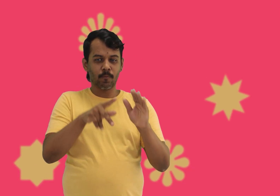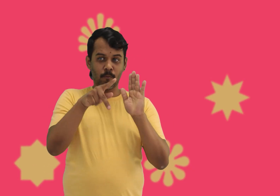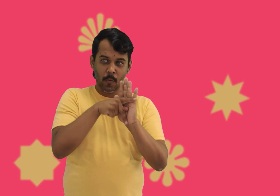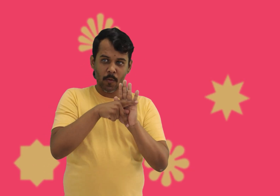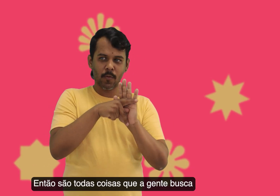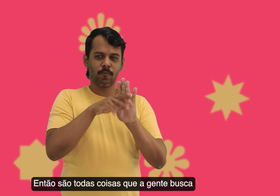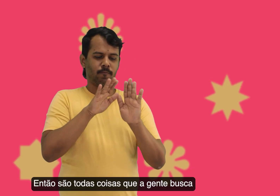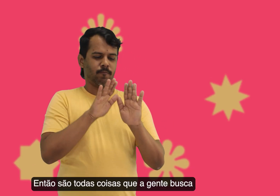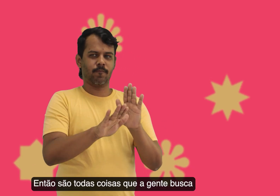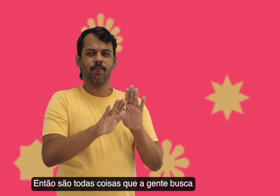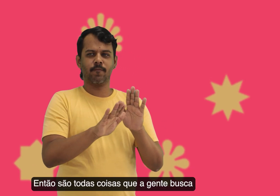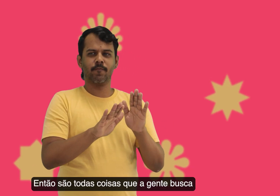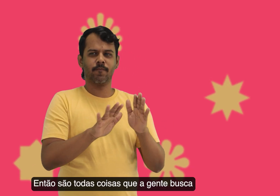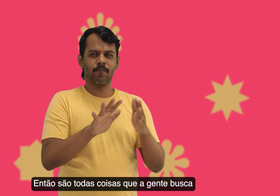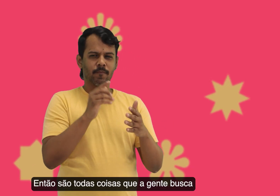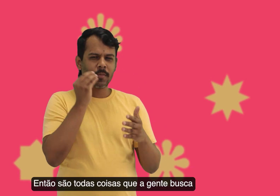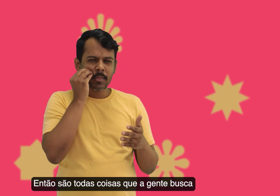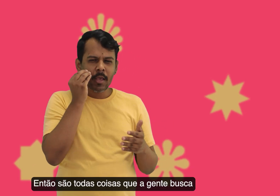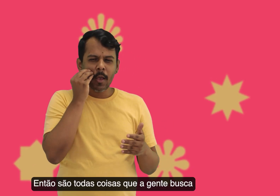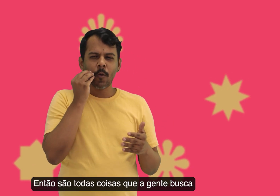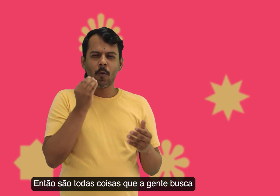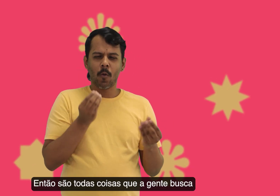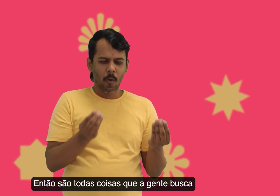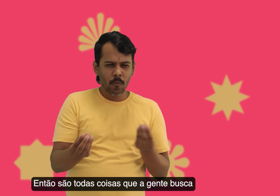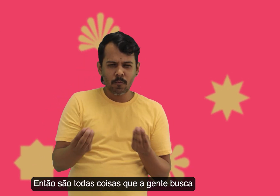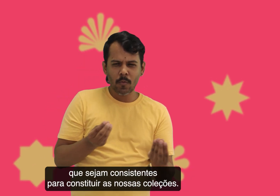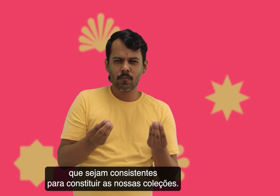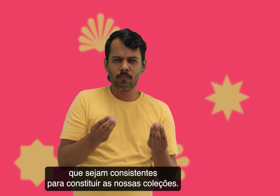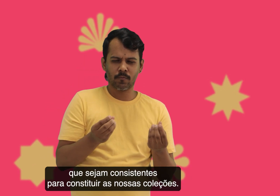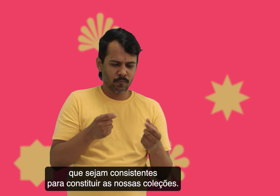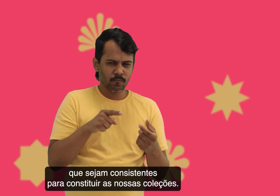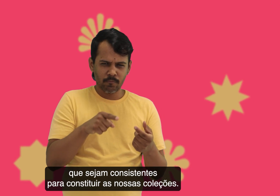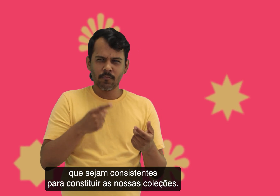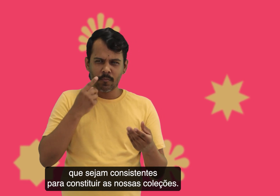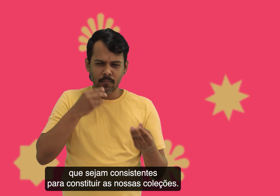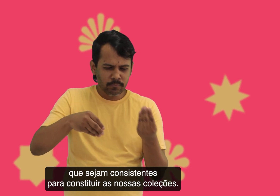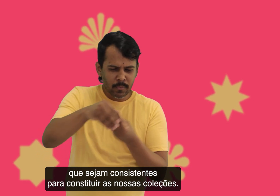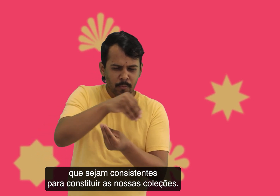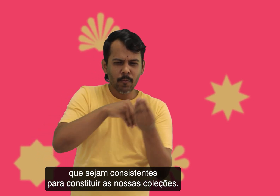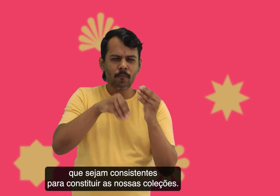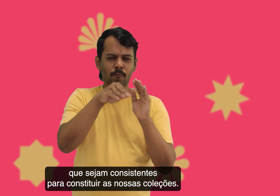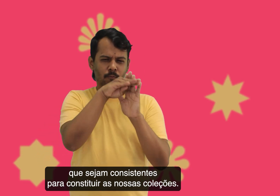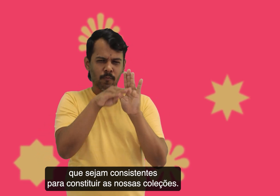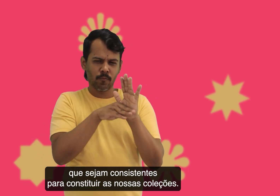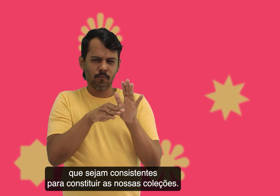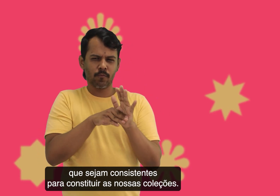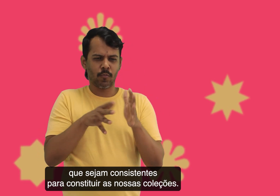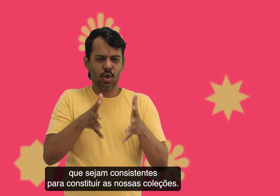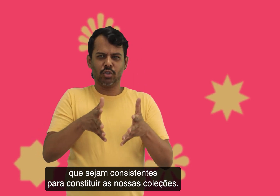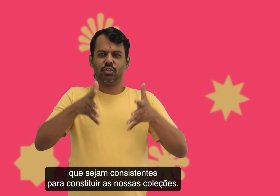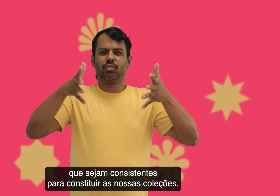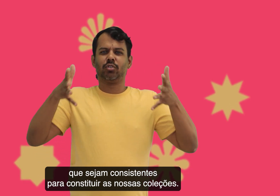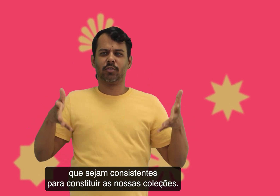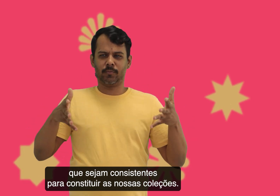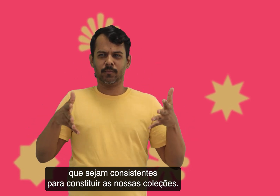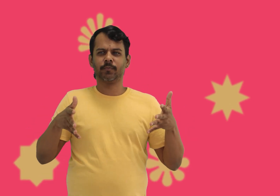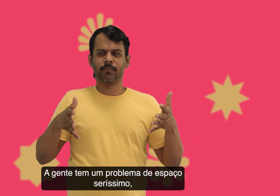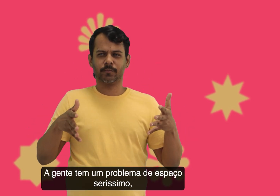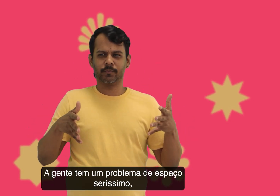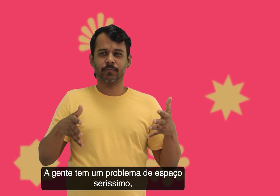acervo. Então, são todas coisas que a gente busca que sejam consistentes para constituir as nossas coleções. A